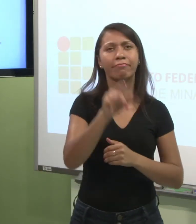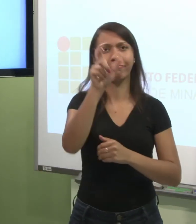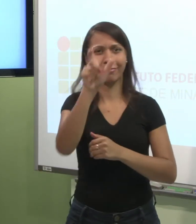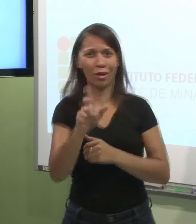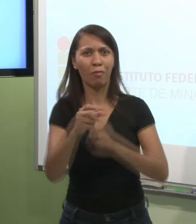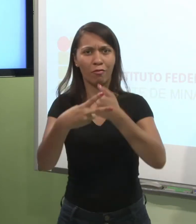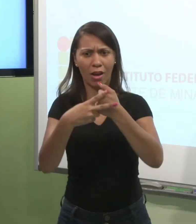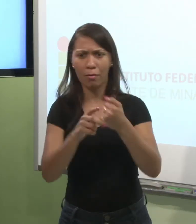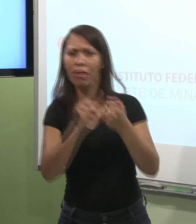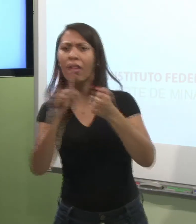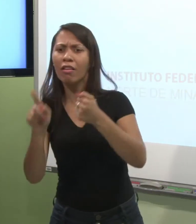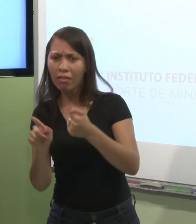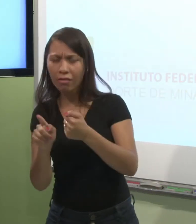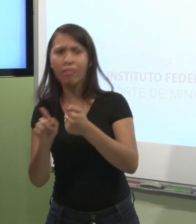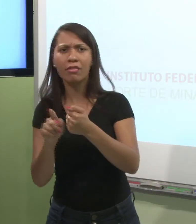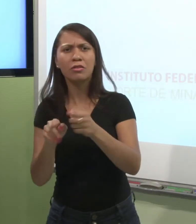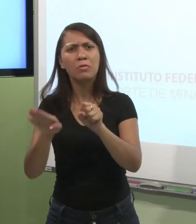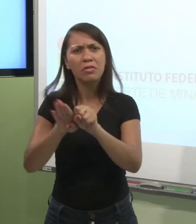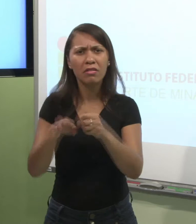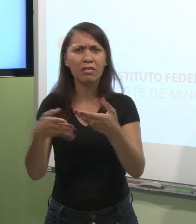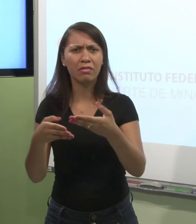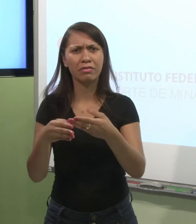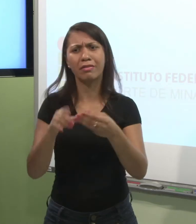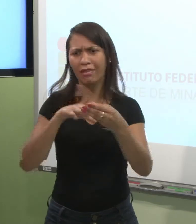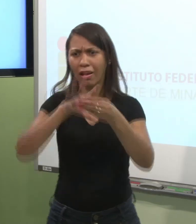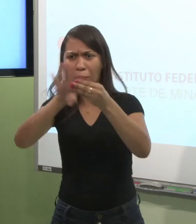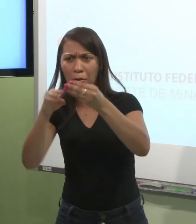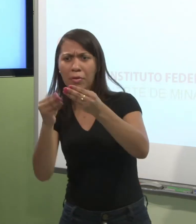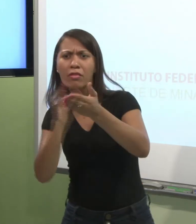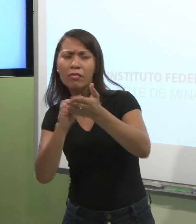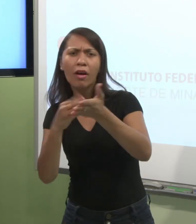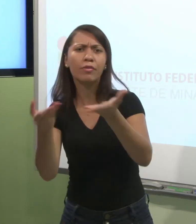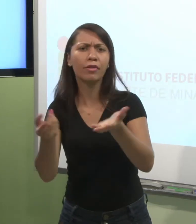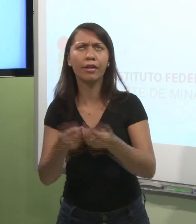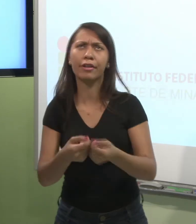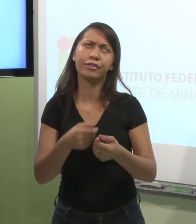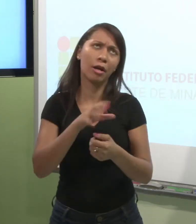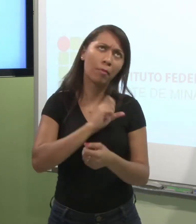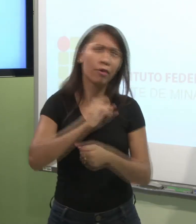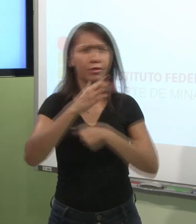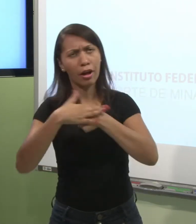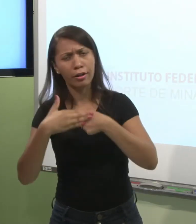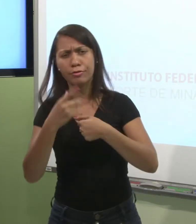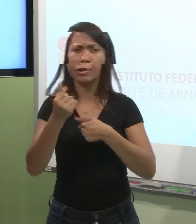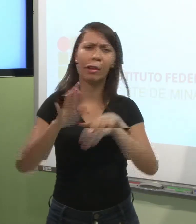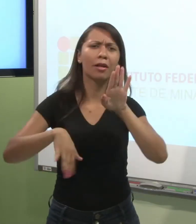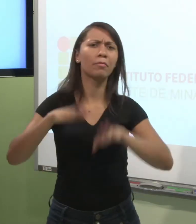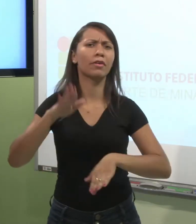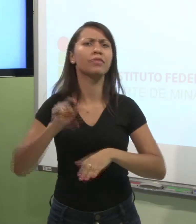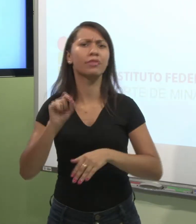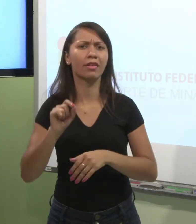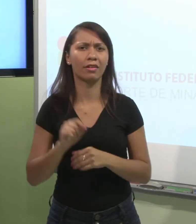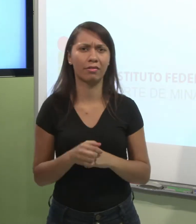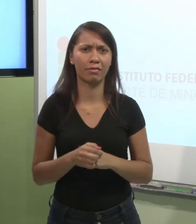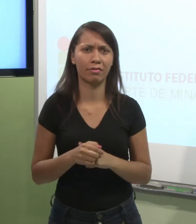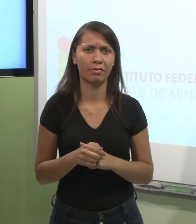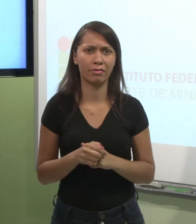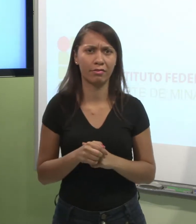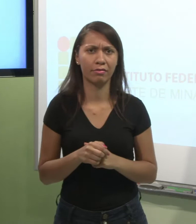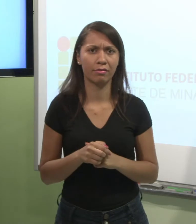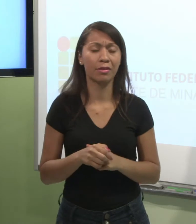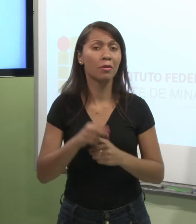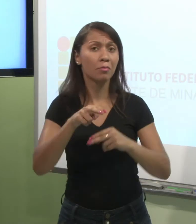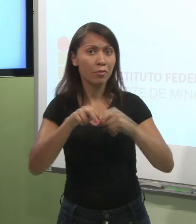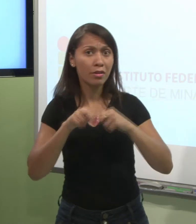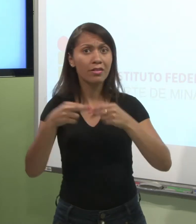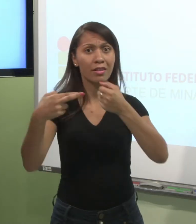precisa de um complemento. Necessidade de carinho, de amor, de dinheiro, enfim. A regência revela esse tipo de relação